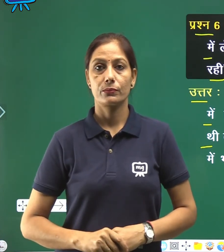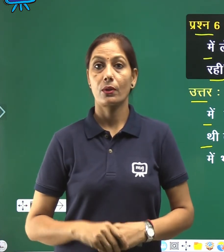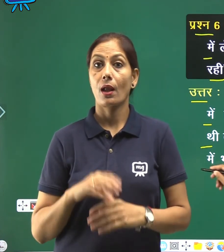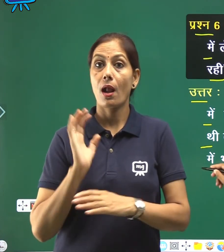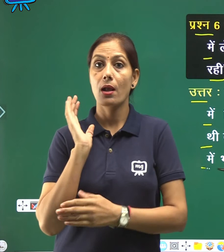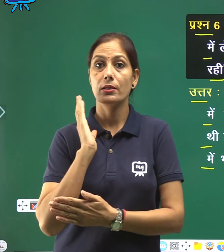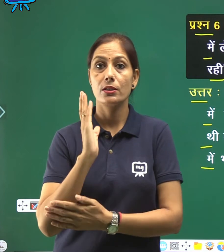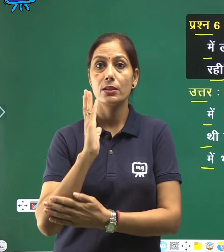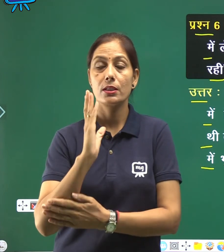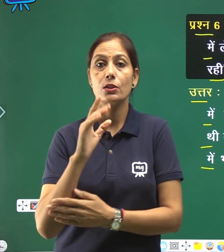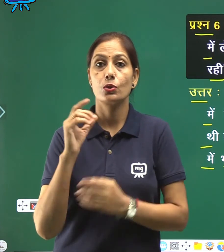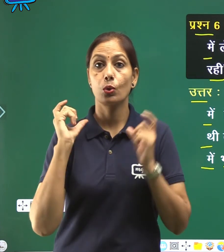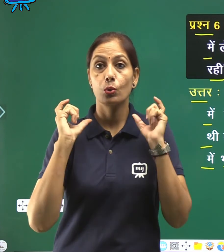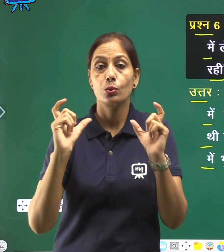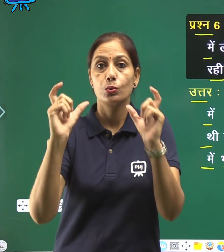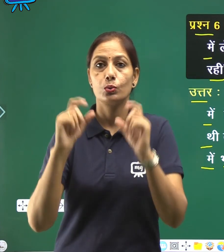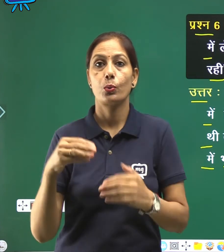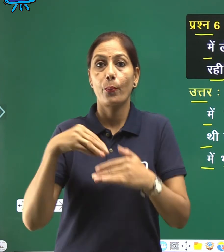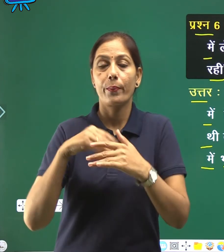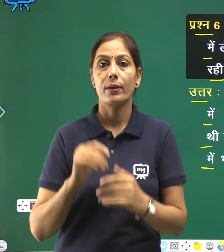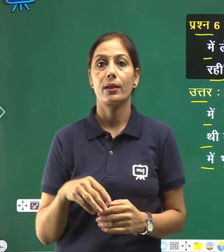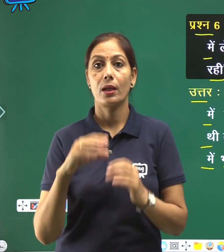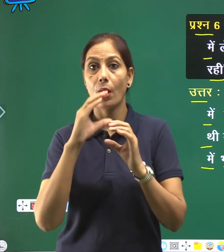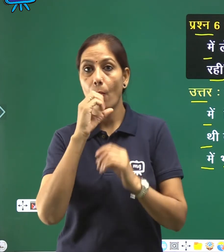जुलूसों में भाषण देती थी।